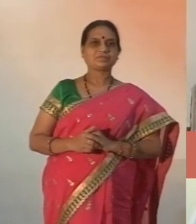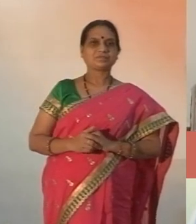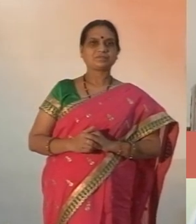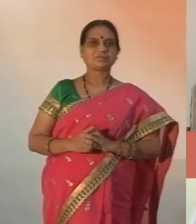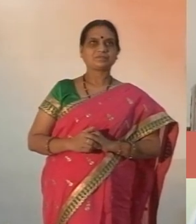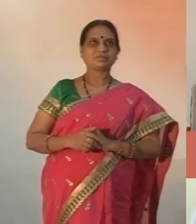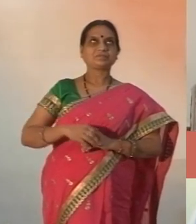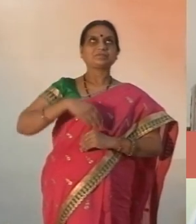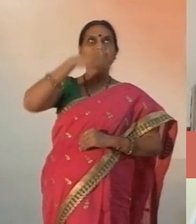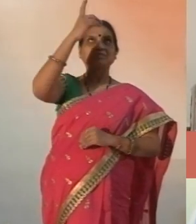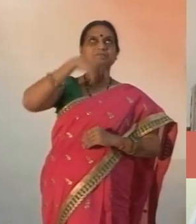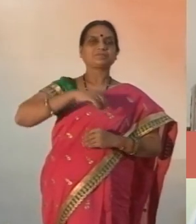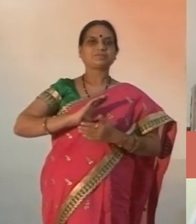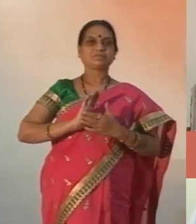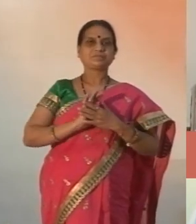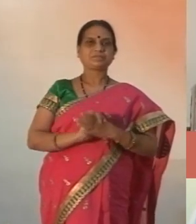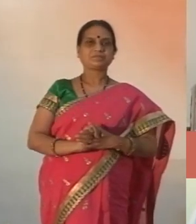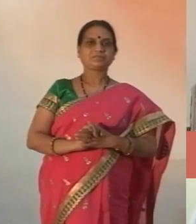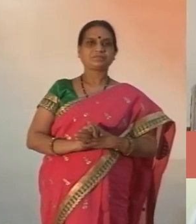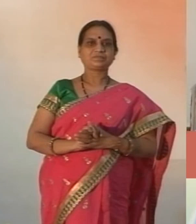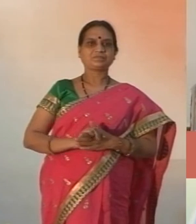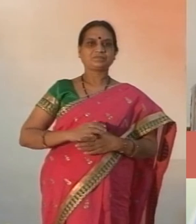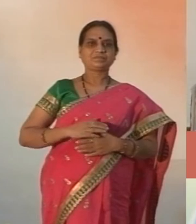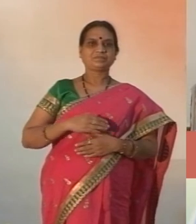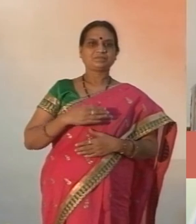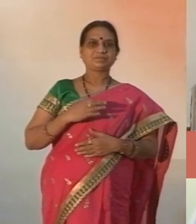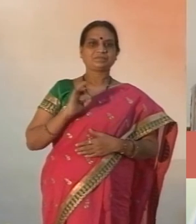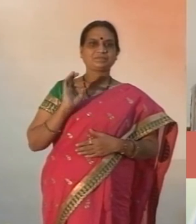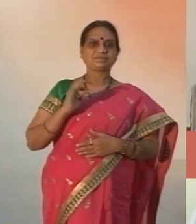उनके साथ सच्चे दिल से